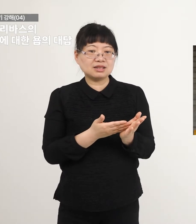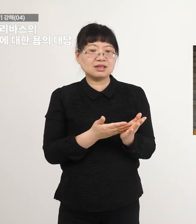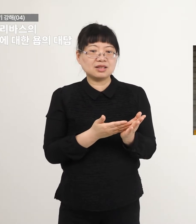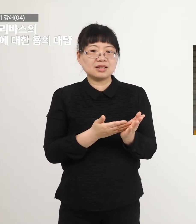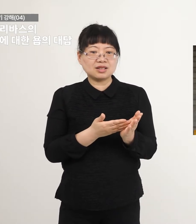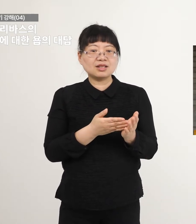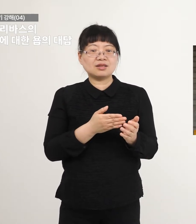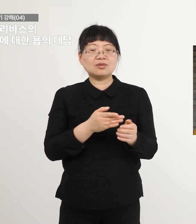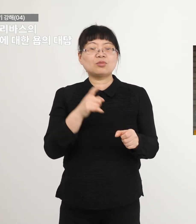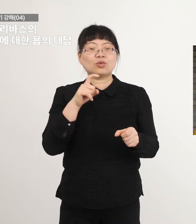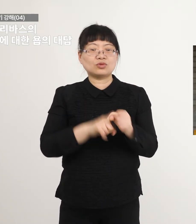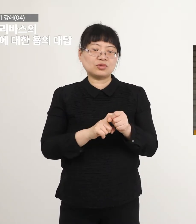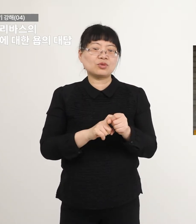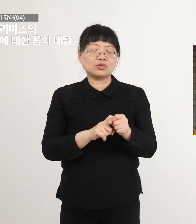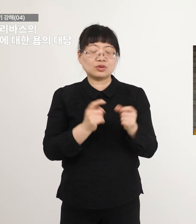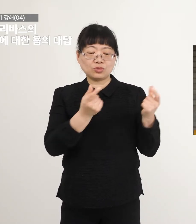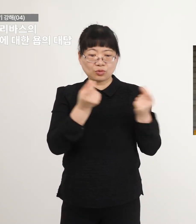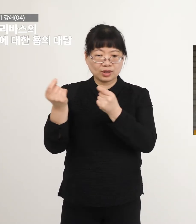똑같아요.